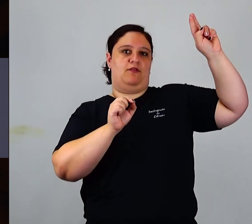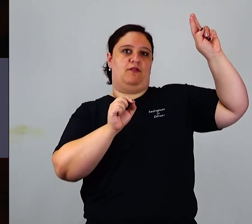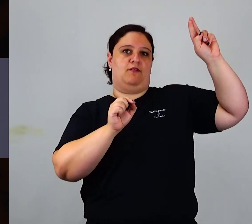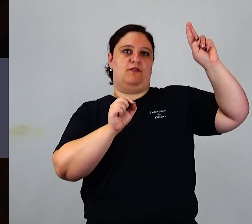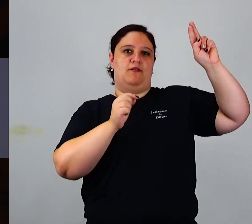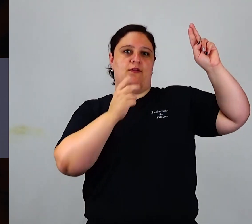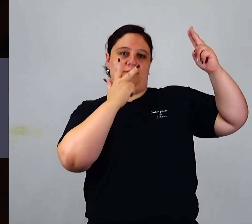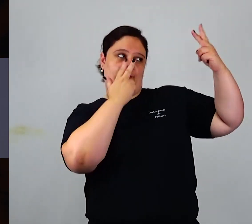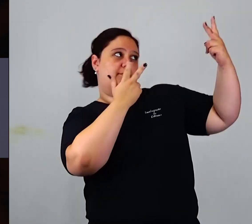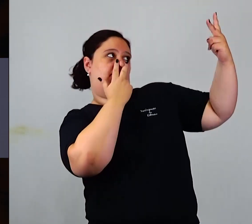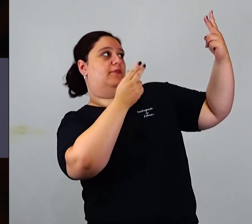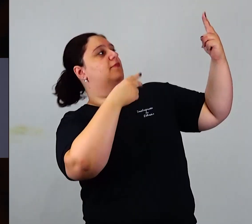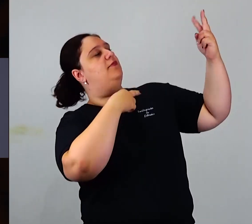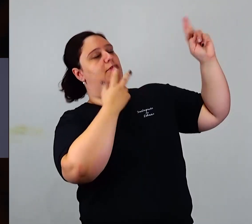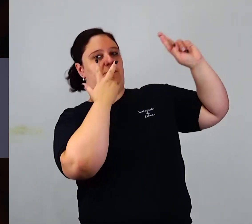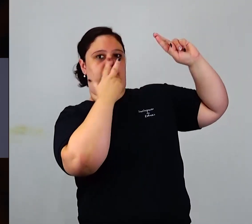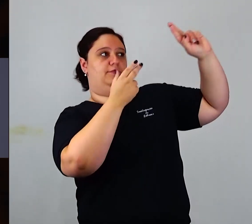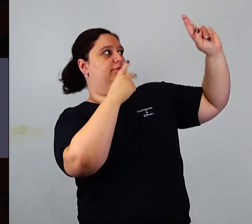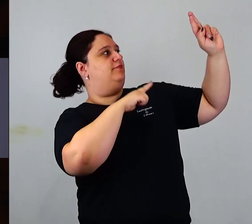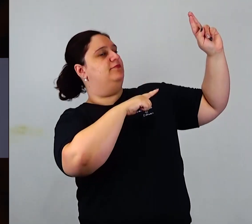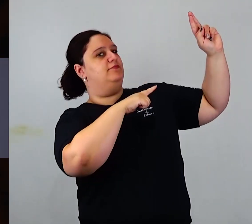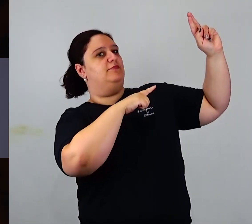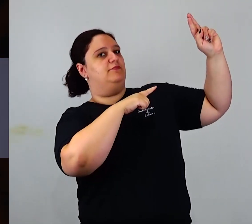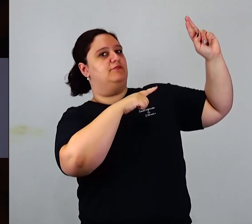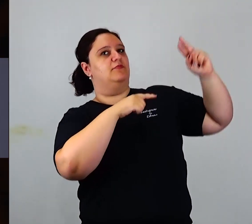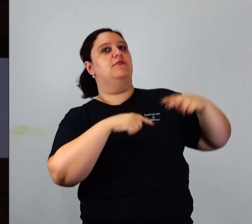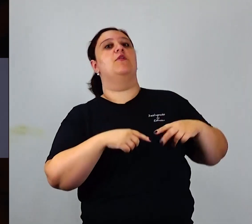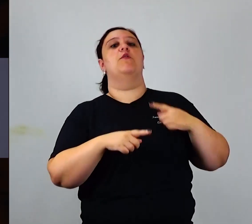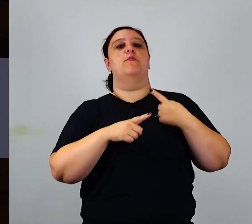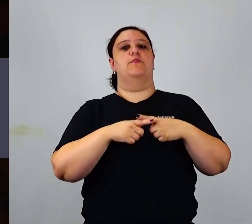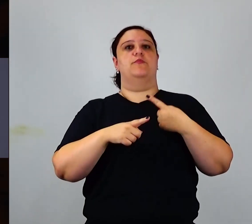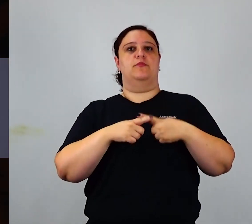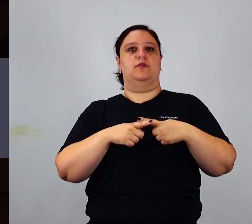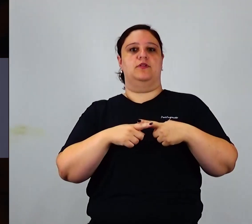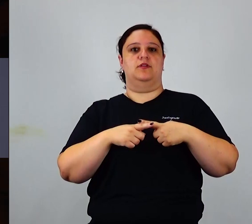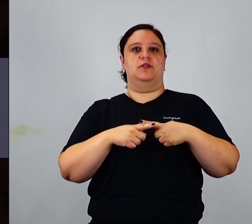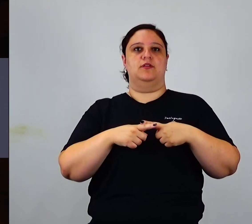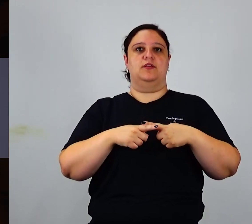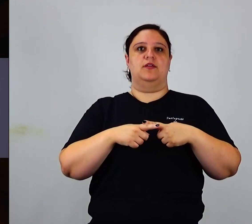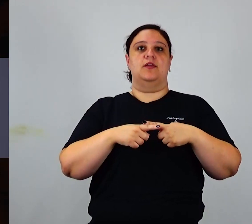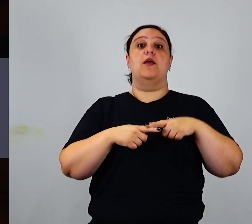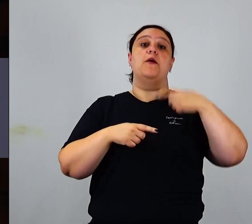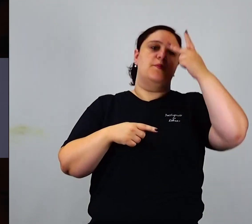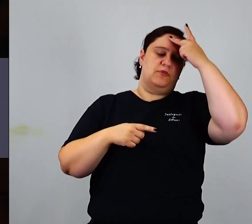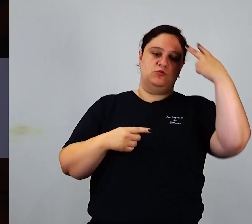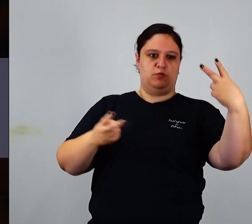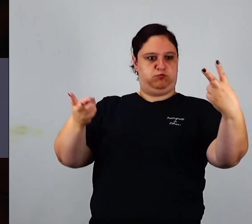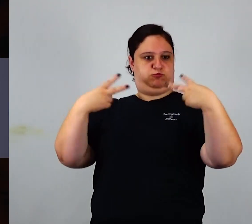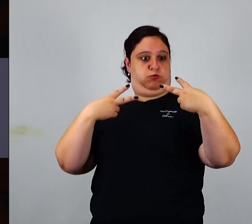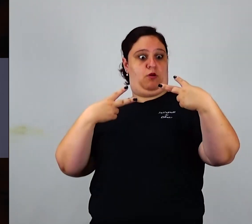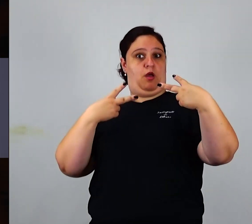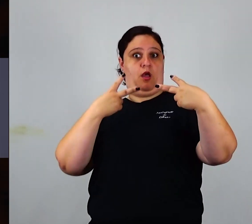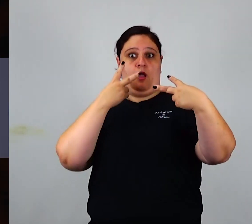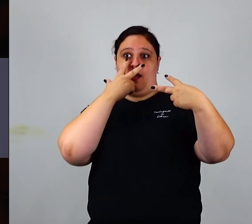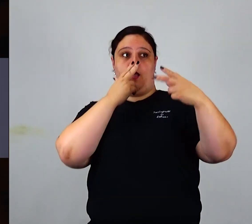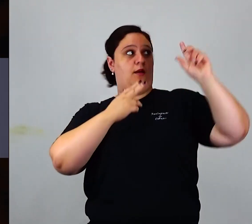E quanto mais Ele escrever em nós, mais Ele vai ser lido em nós.